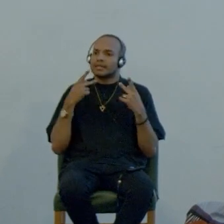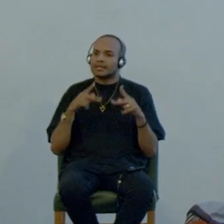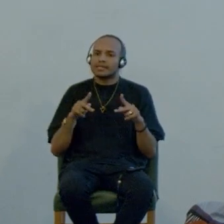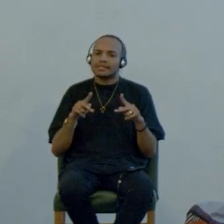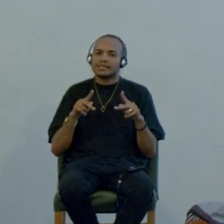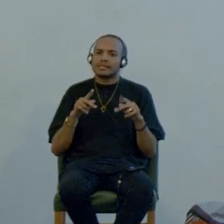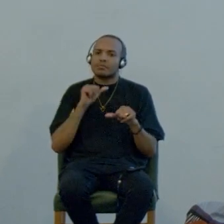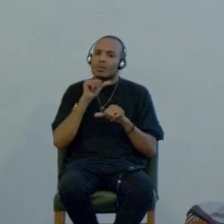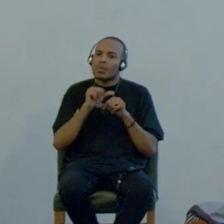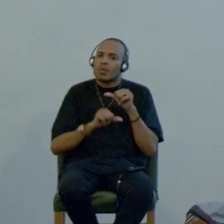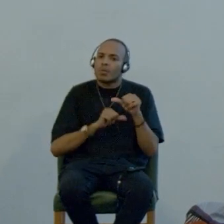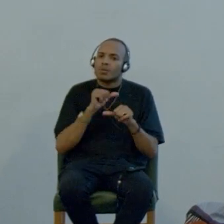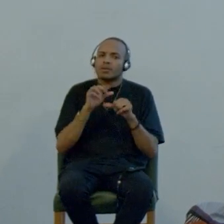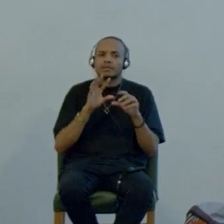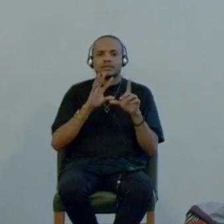de la Terre?